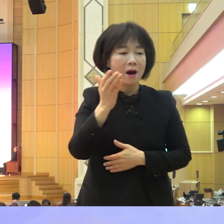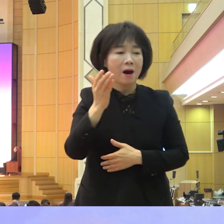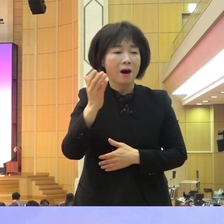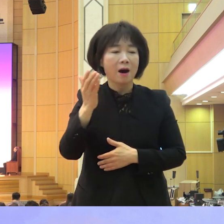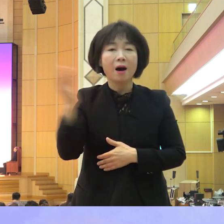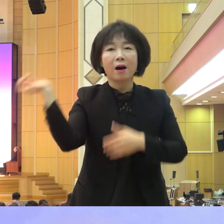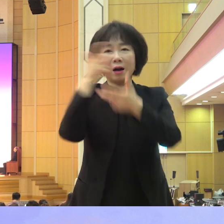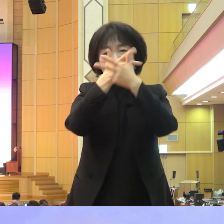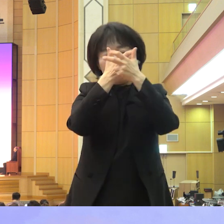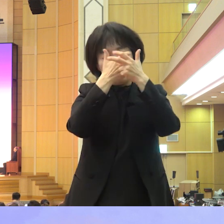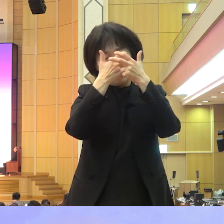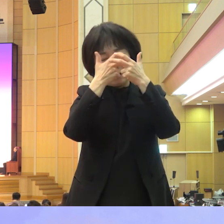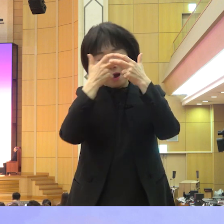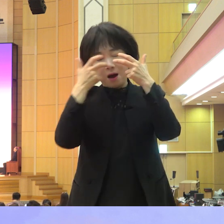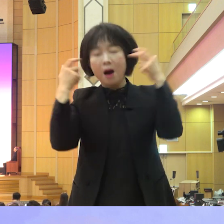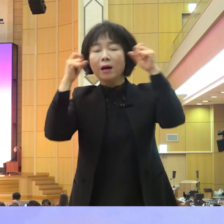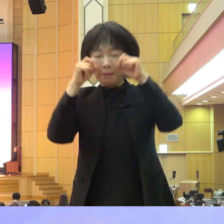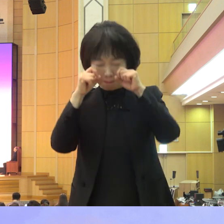말하랴.